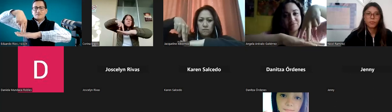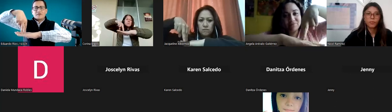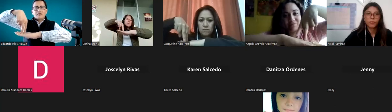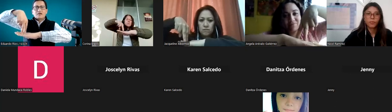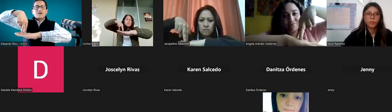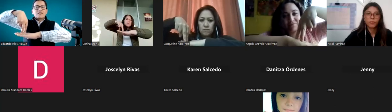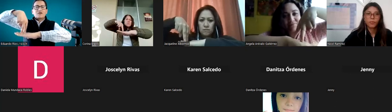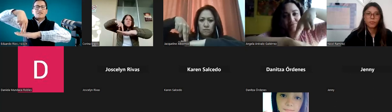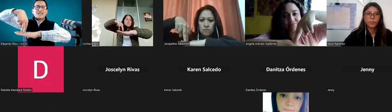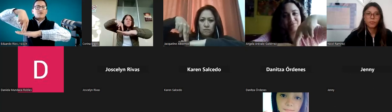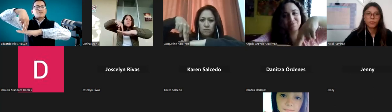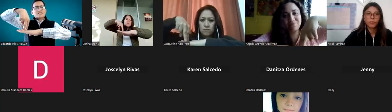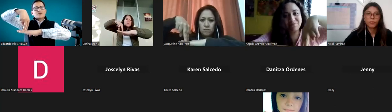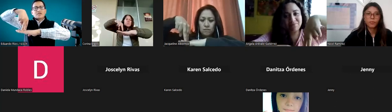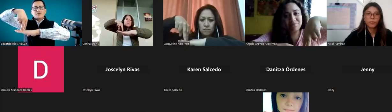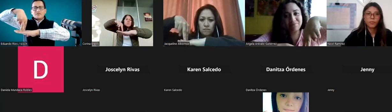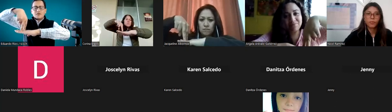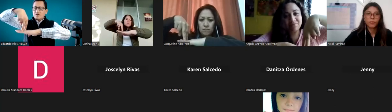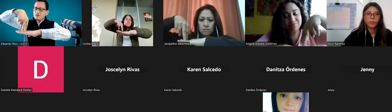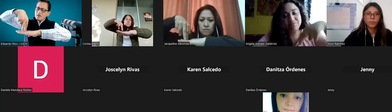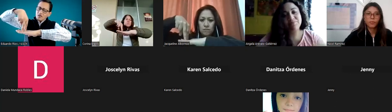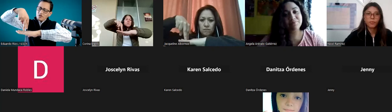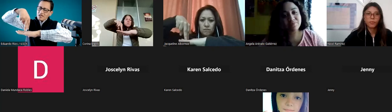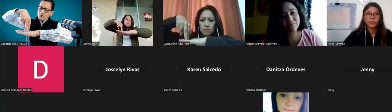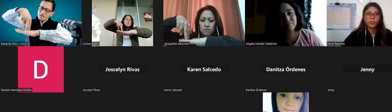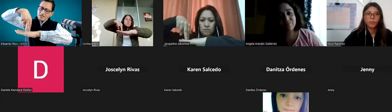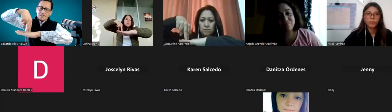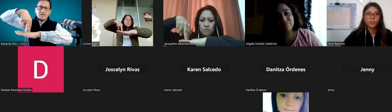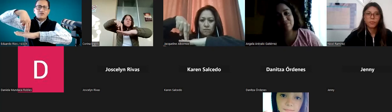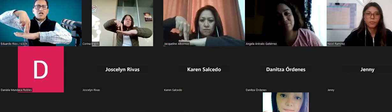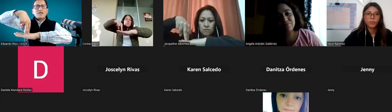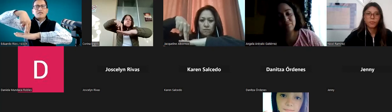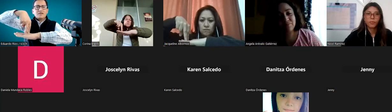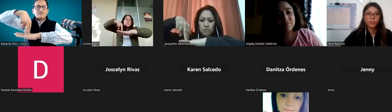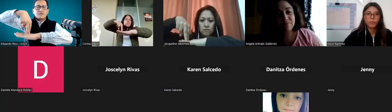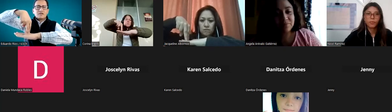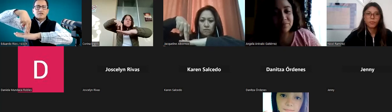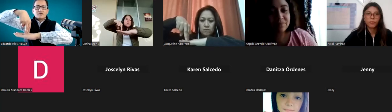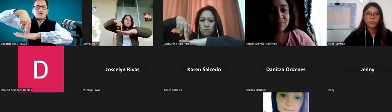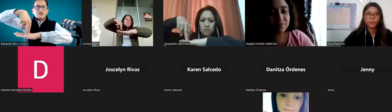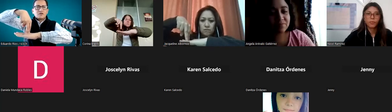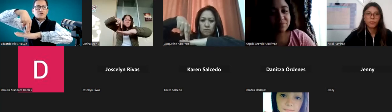persona. Entonces estamos diciendo que esto que acabamos de hacer aquí es solamente